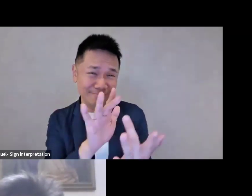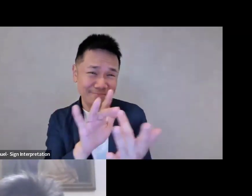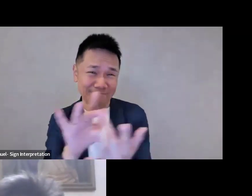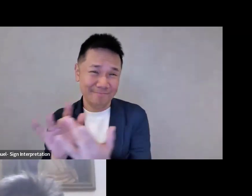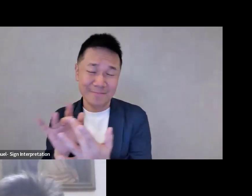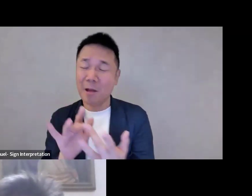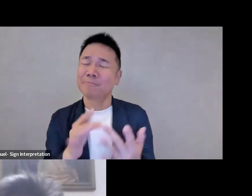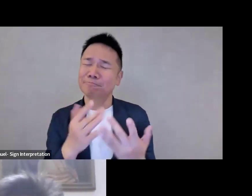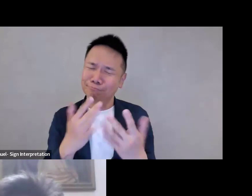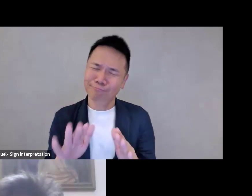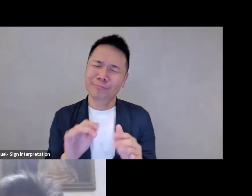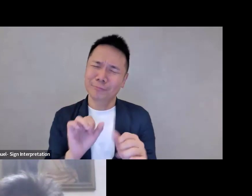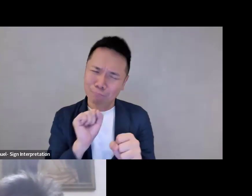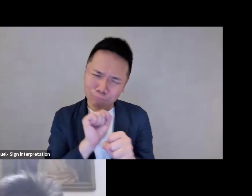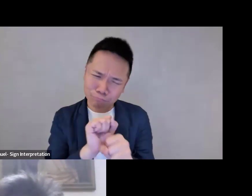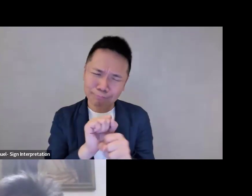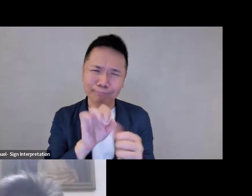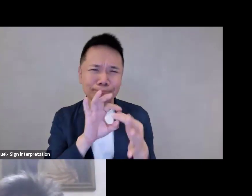望